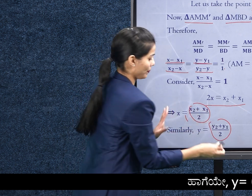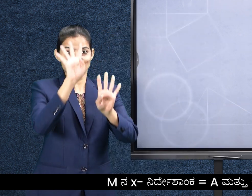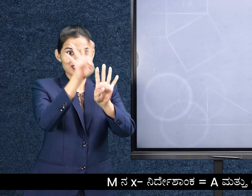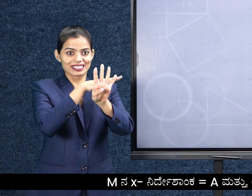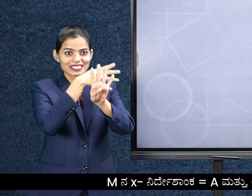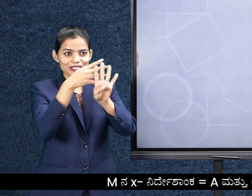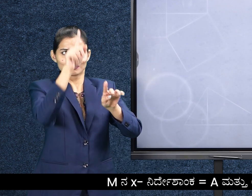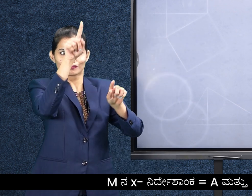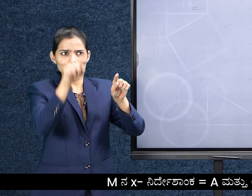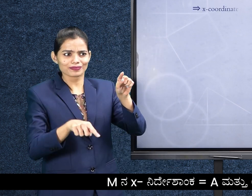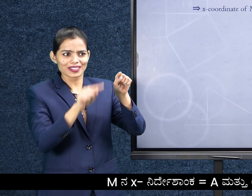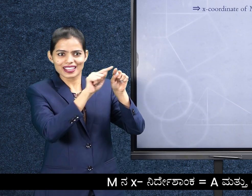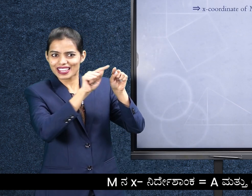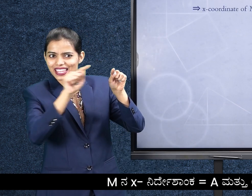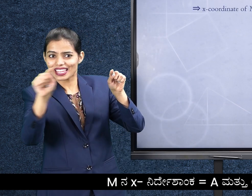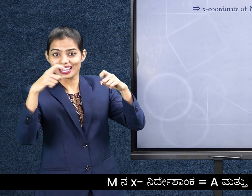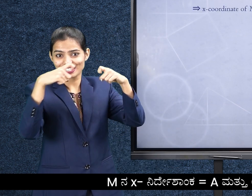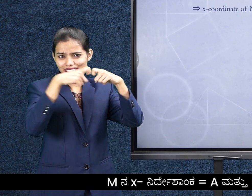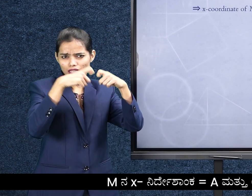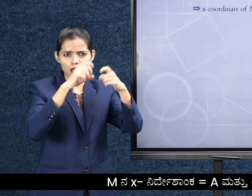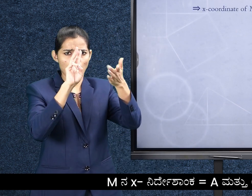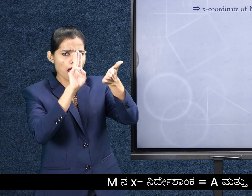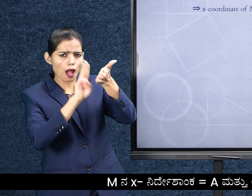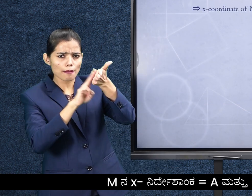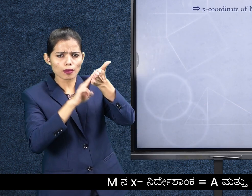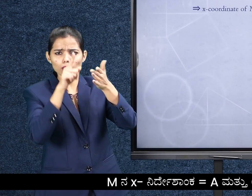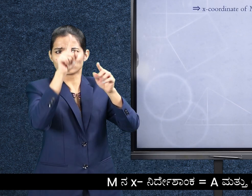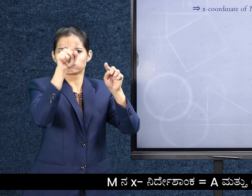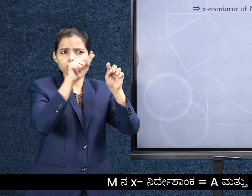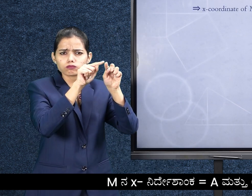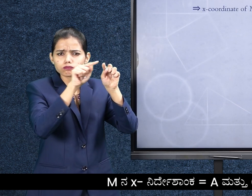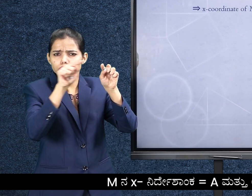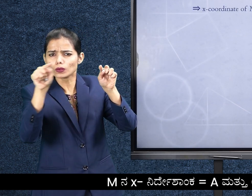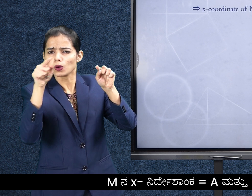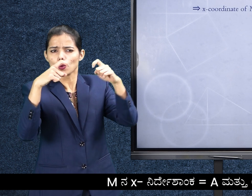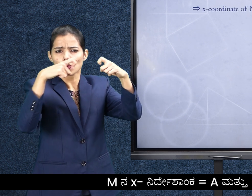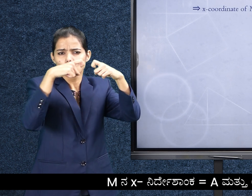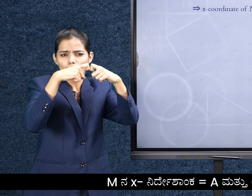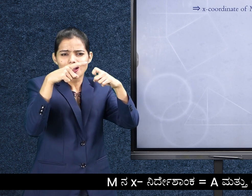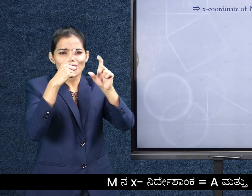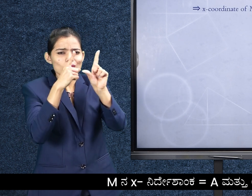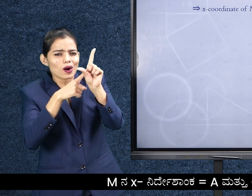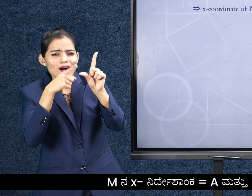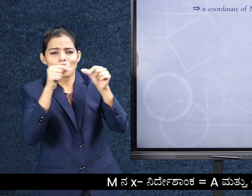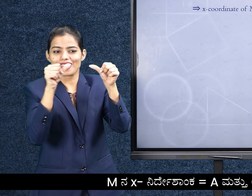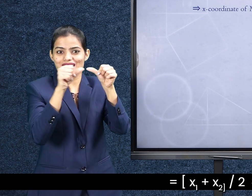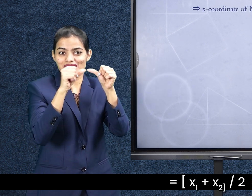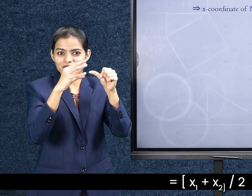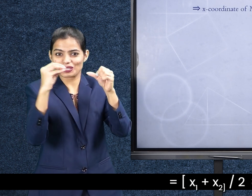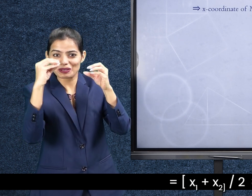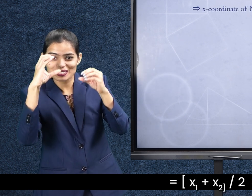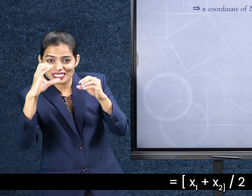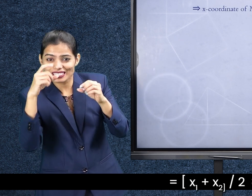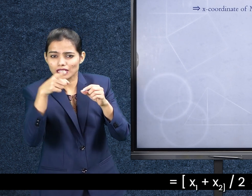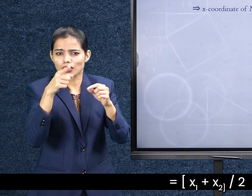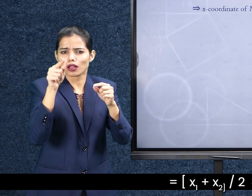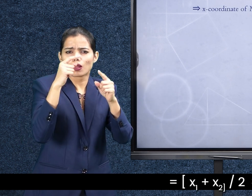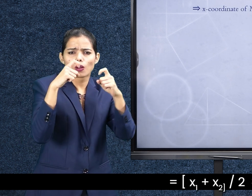m ನ x ನಿರ್ದೇಶಾಂಕ ಇಸ್ ಈಕ್ವಲ್ ಟು a ಮತ್ತು c ನ x ನಿರ್ದೇಶಾಂಕಗಳ ಸರಾಸರಿ ಇಸ್ ಈಕ್ವಲ್ ಟು x1 ಪ್ಲಸ್